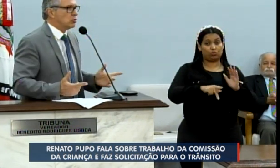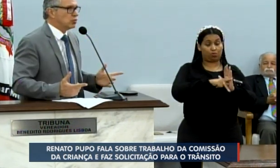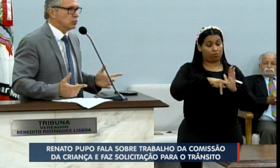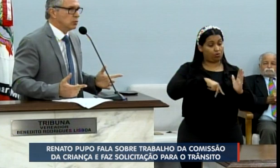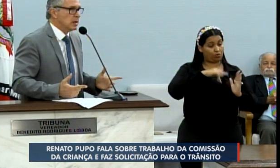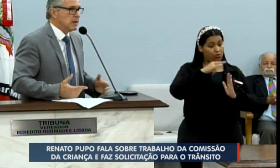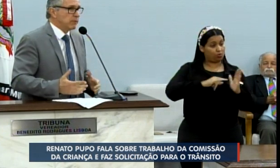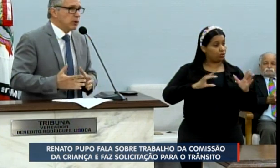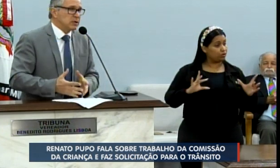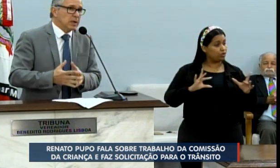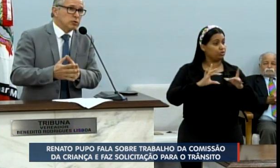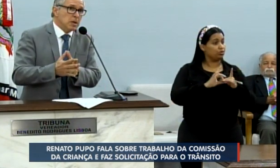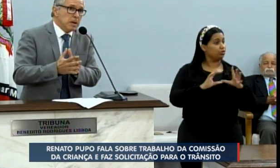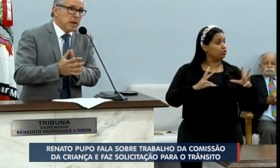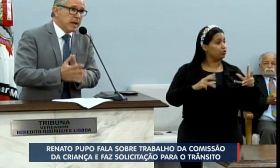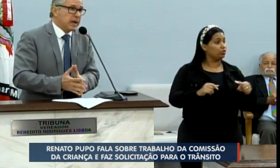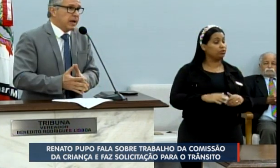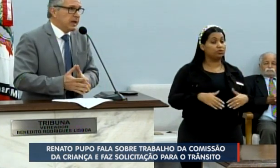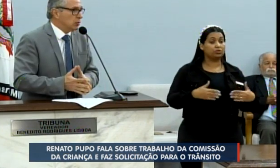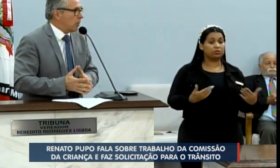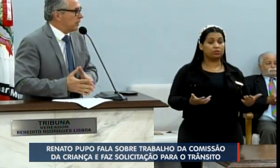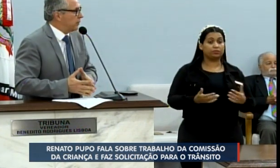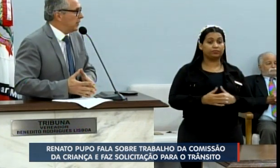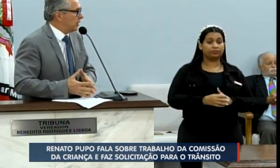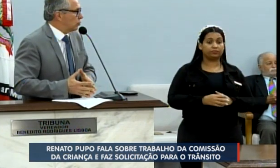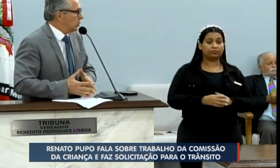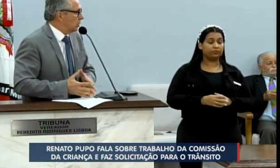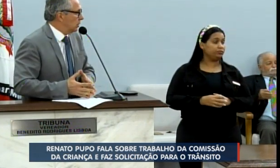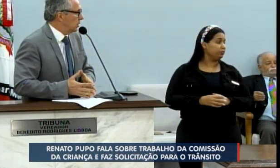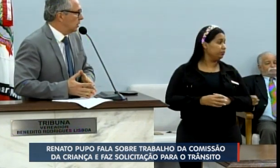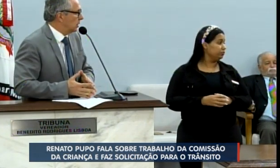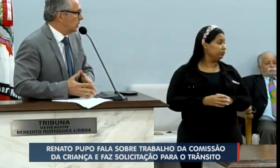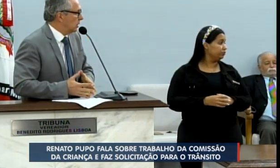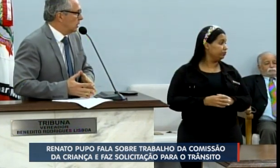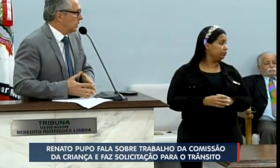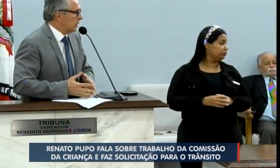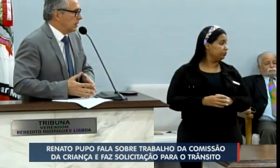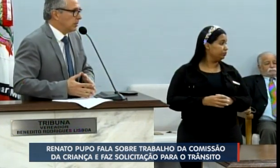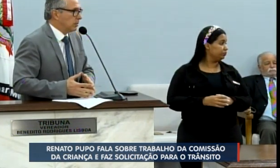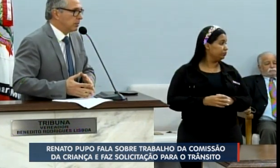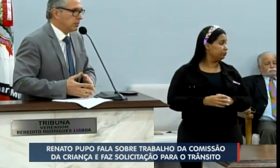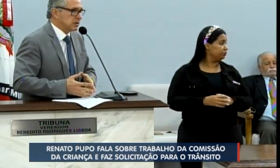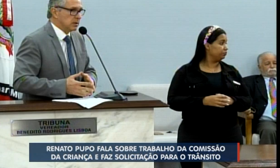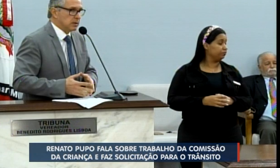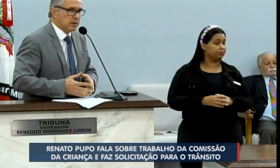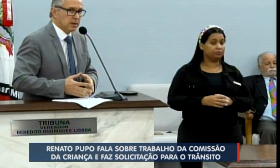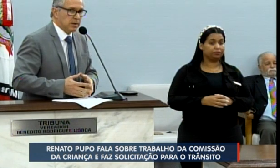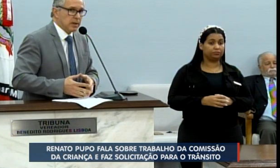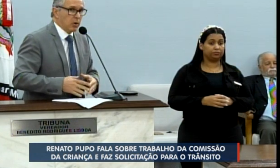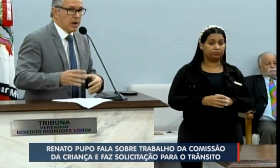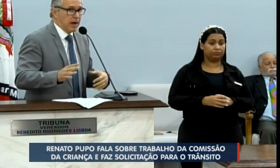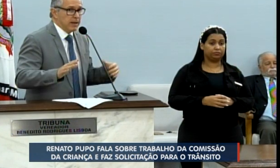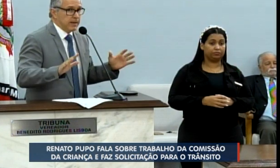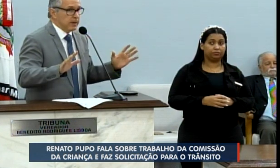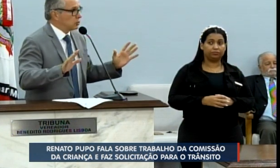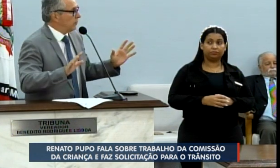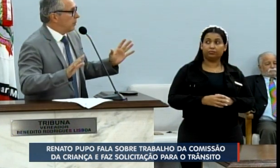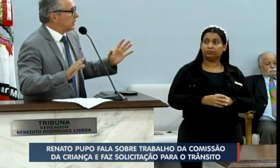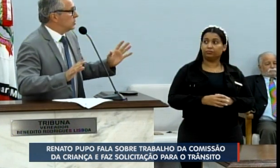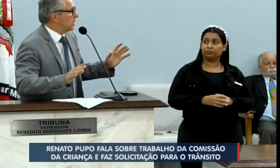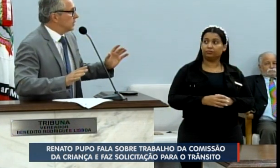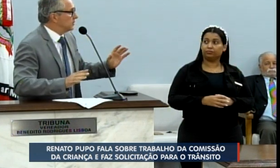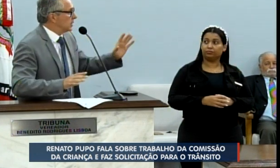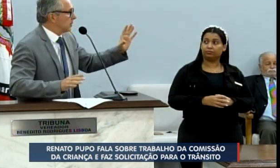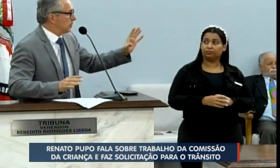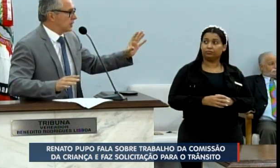documento conjunto. Então, nós estamos requerendo ao prefeito... Uma parte, eu gostaria também de uma parte. Doutor, uma parte. Ó, eu só